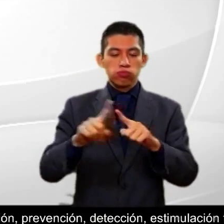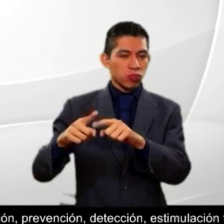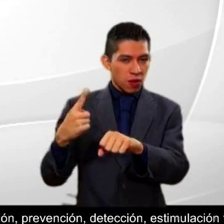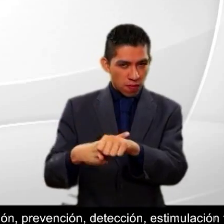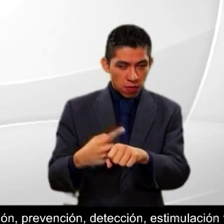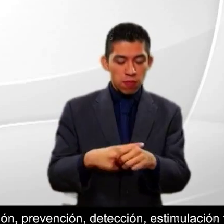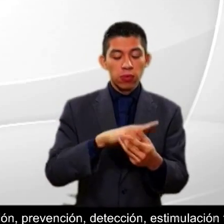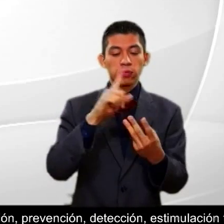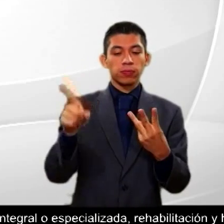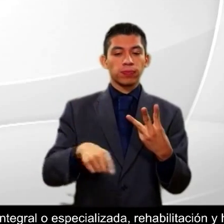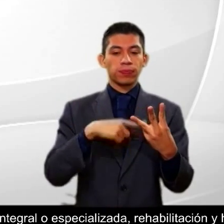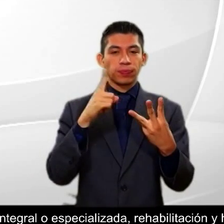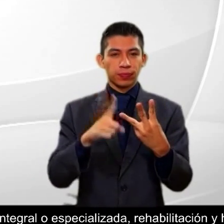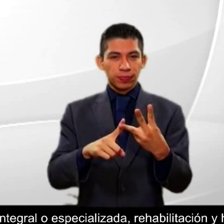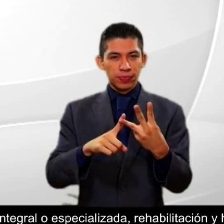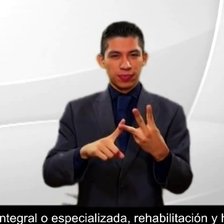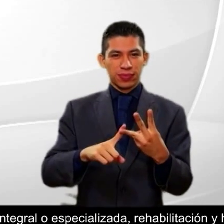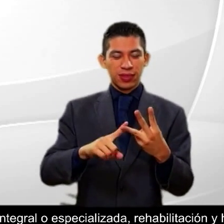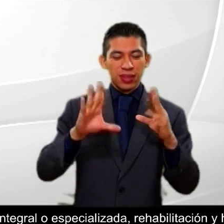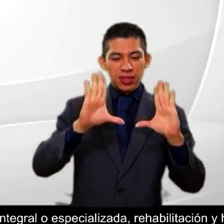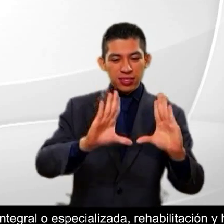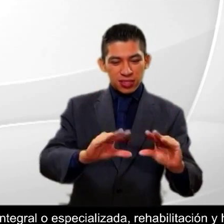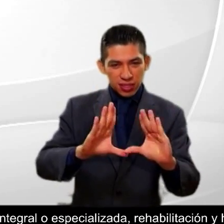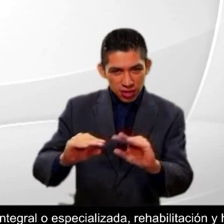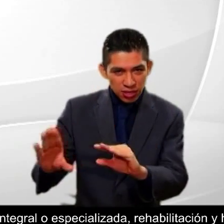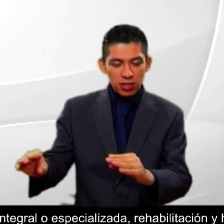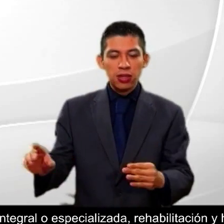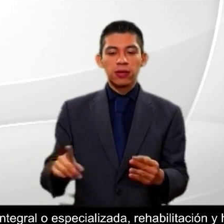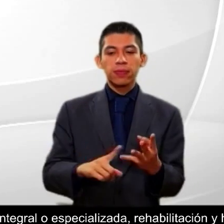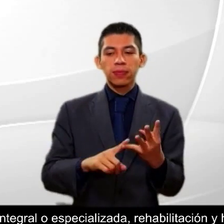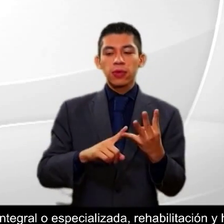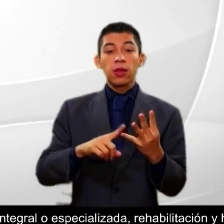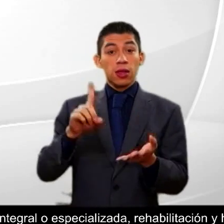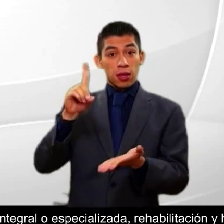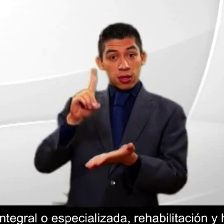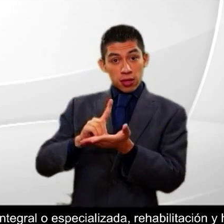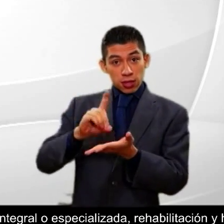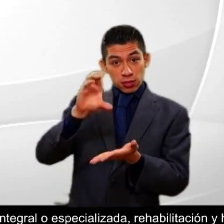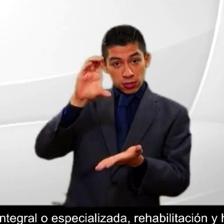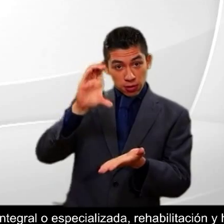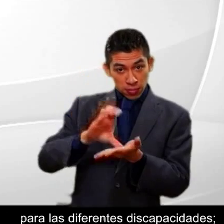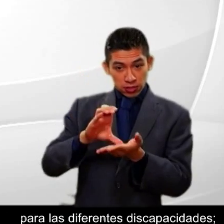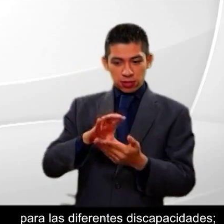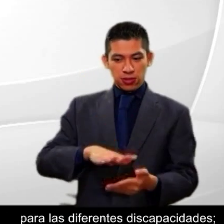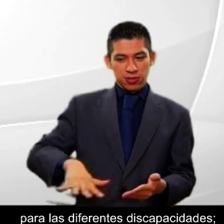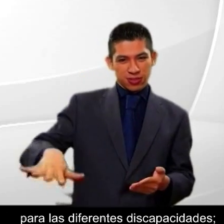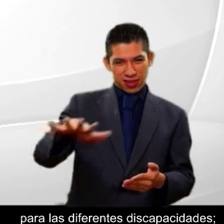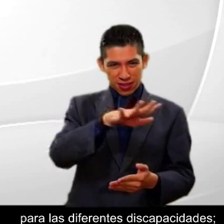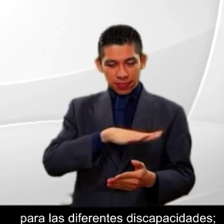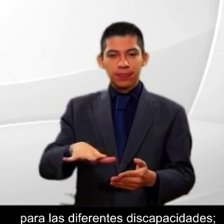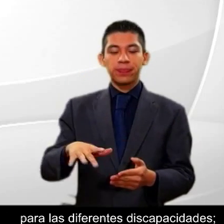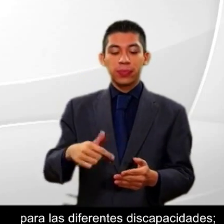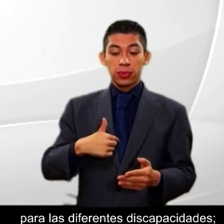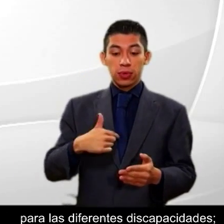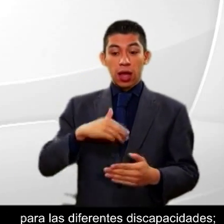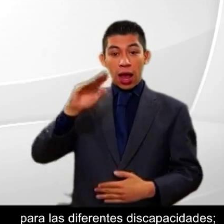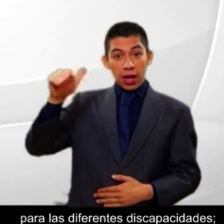estimulación temprana, atención integral o especializada, rehabilitación y habilitación para las diferentes discapacidades